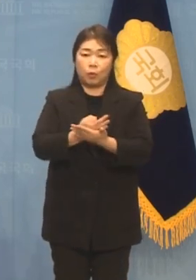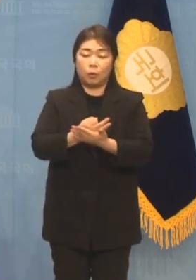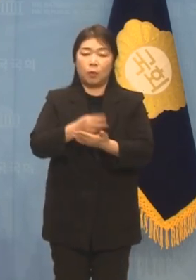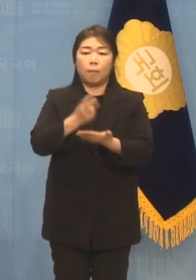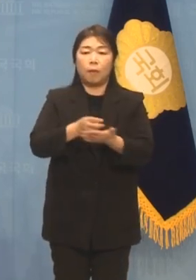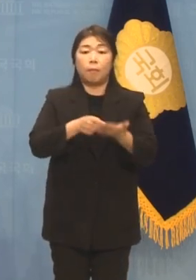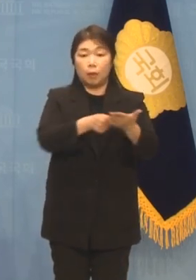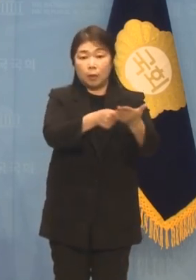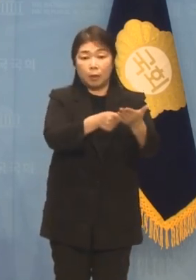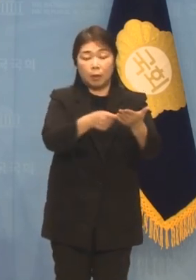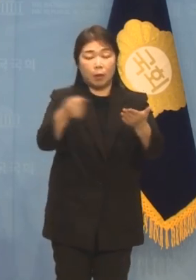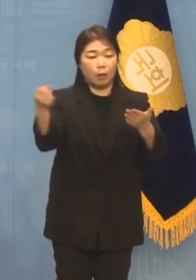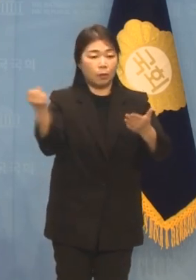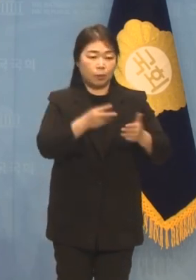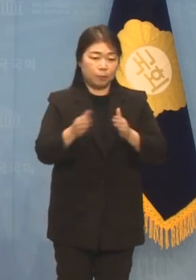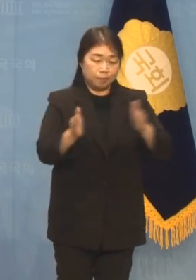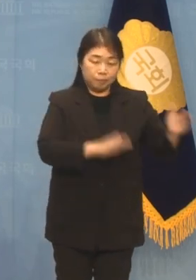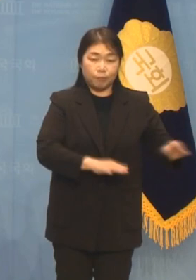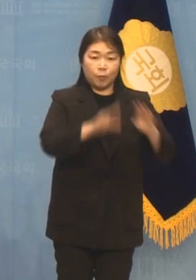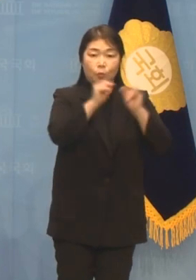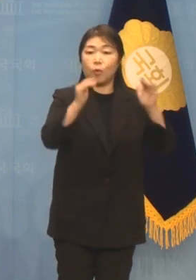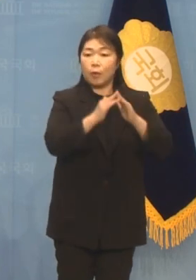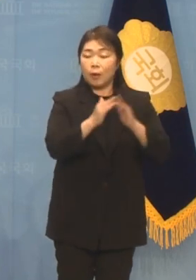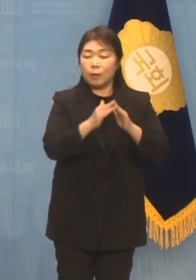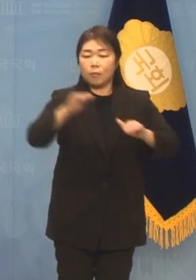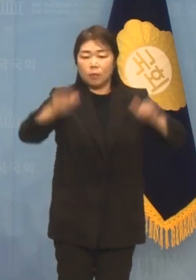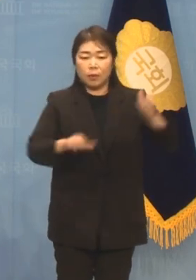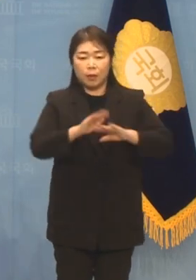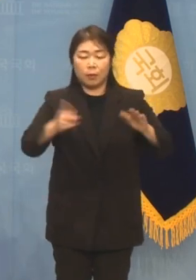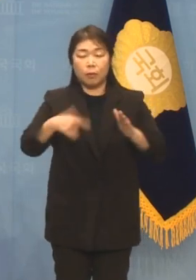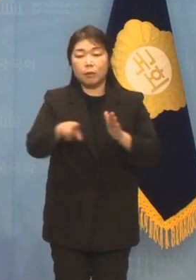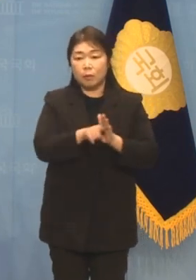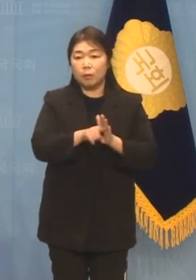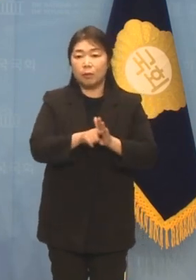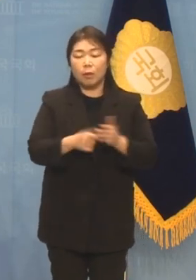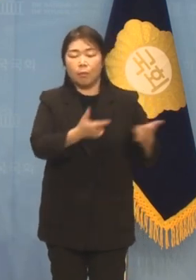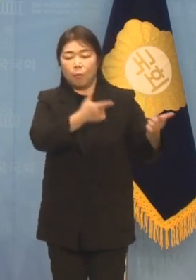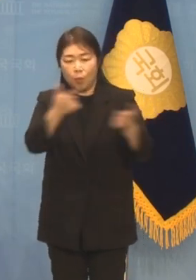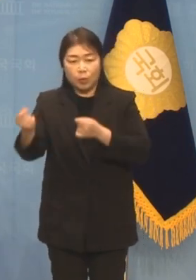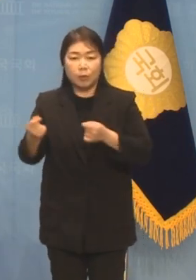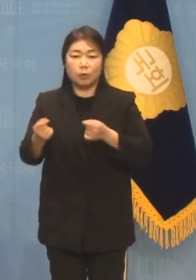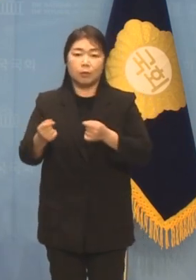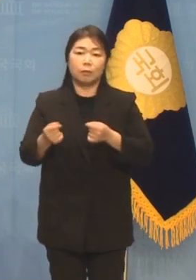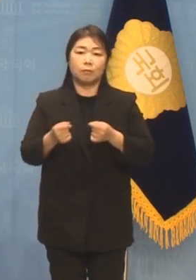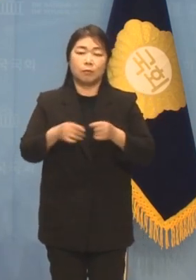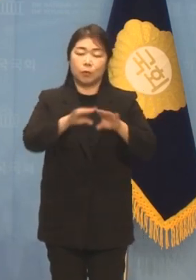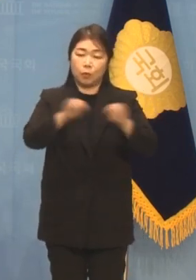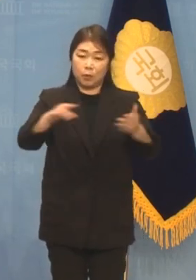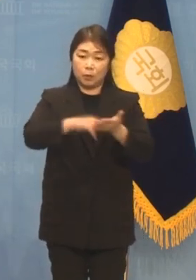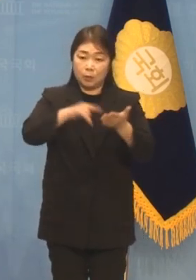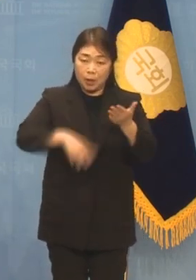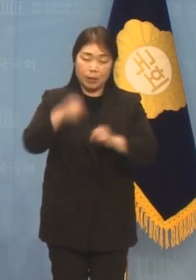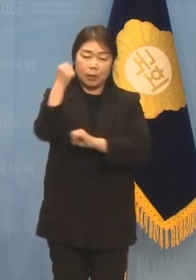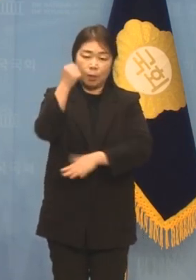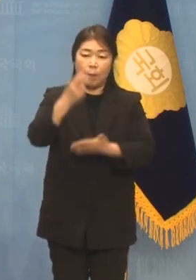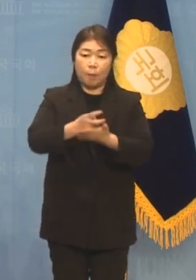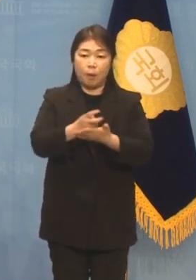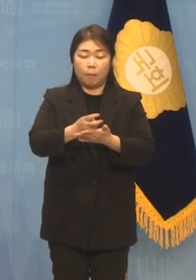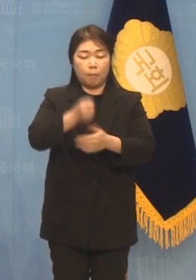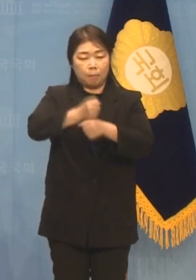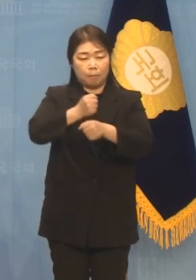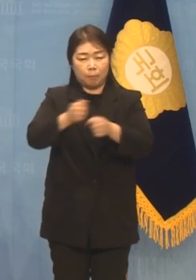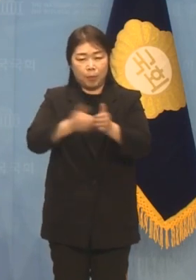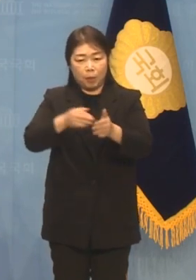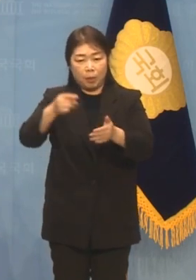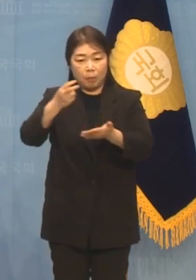불평등을 해소하면서 상승한 부동산 가치를 모든 국민이 누릴 수 있는 토지세 기본소득 법안을 발의한 바